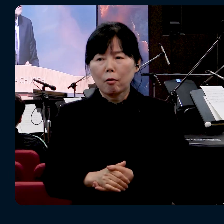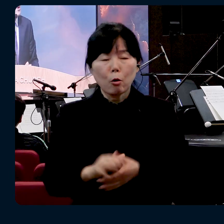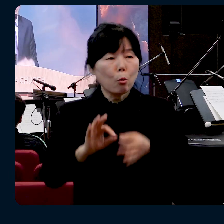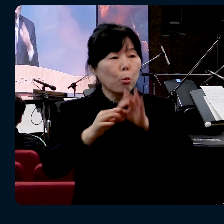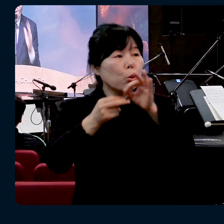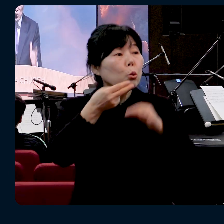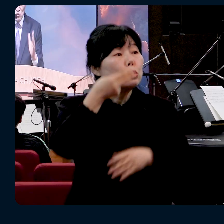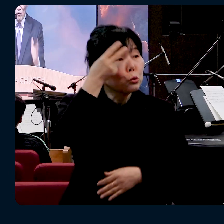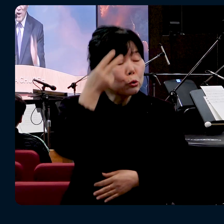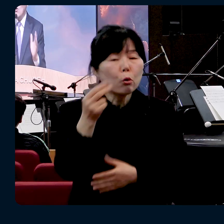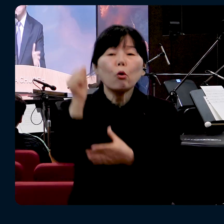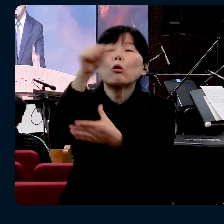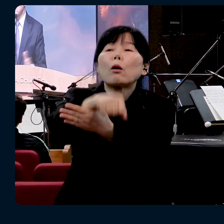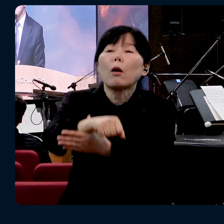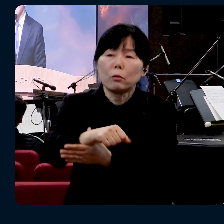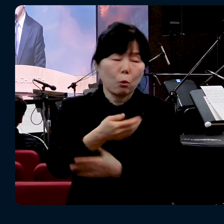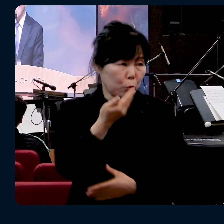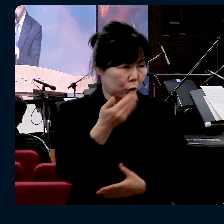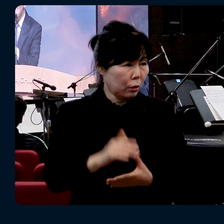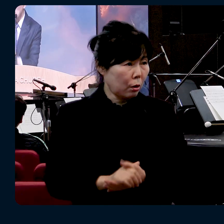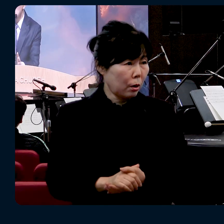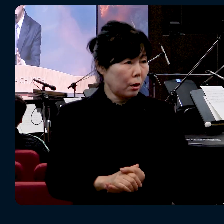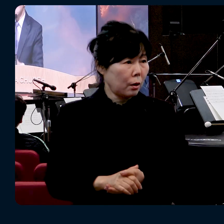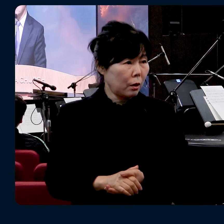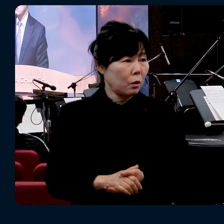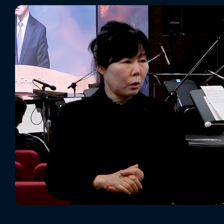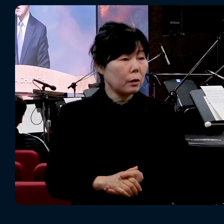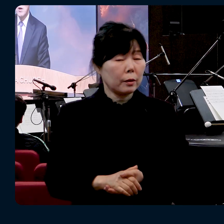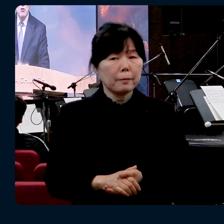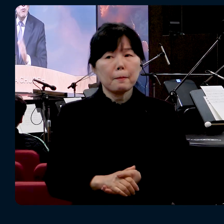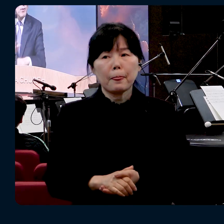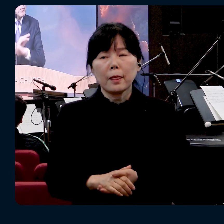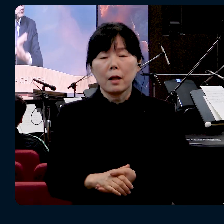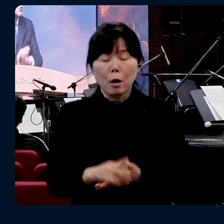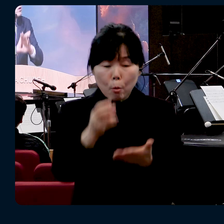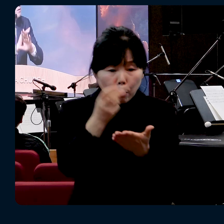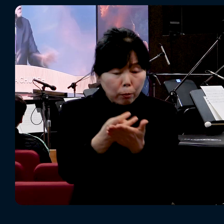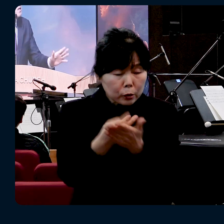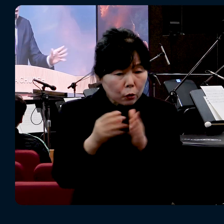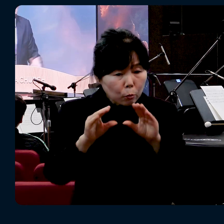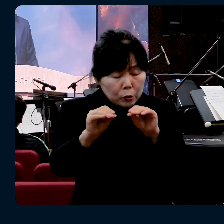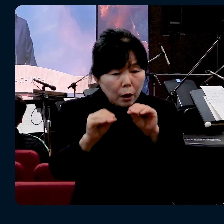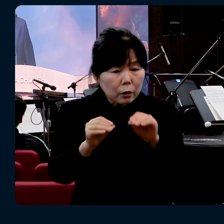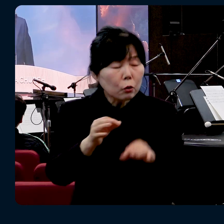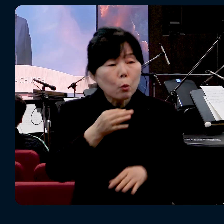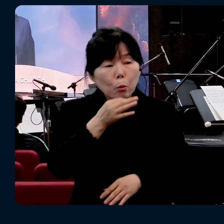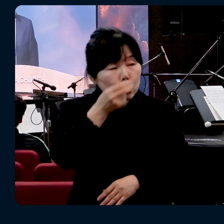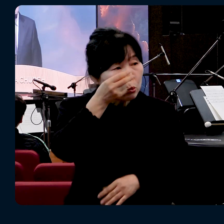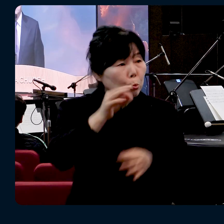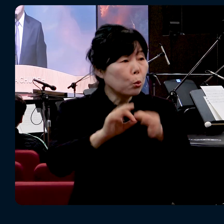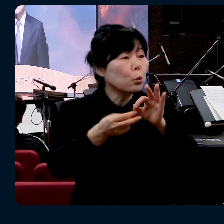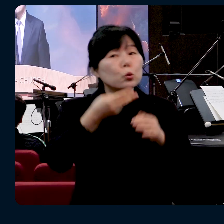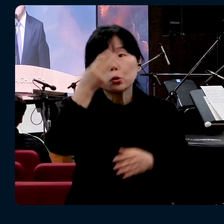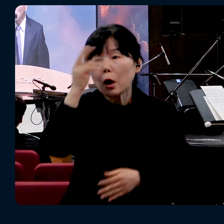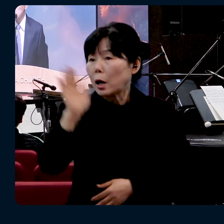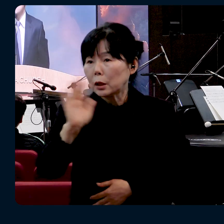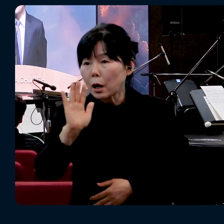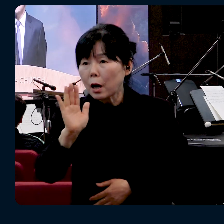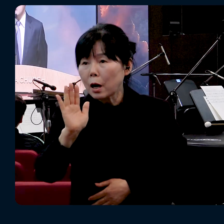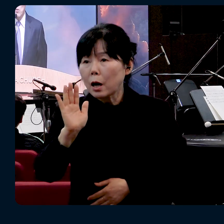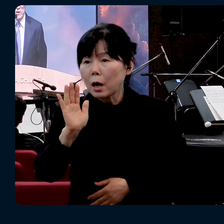거부했다고 한다면 포도주는 왜 거부하느냐? 포도주는 아니거든요. 율법에 포도주를 금지하지 않았어요.